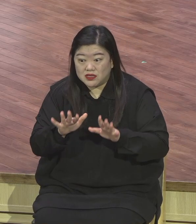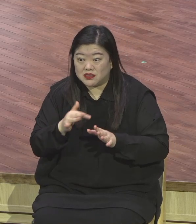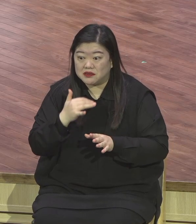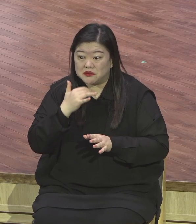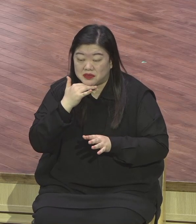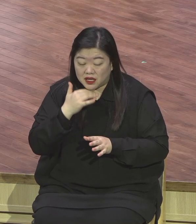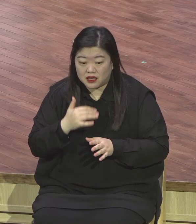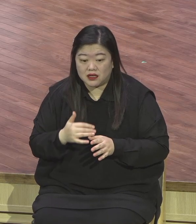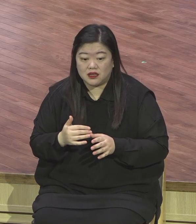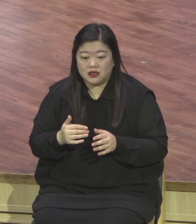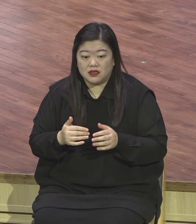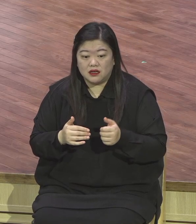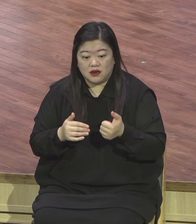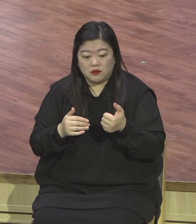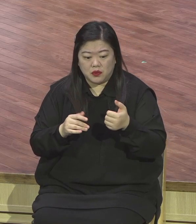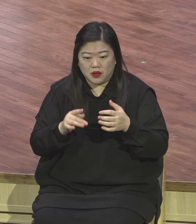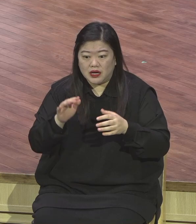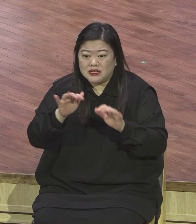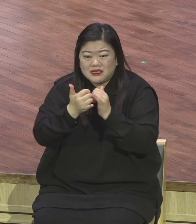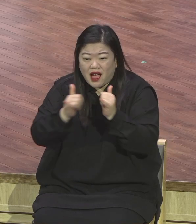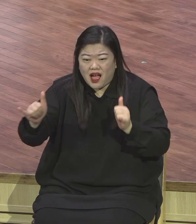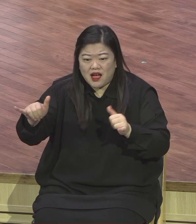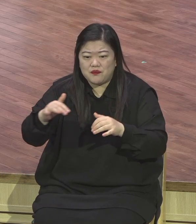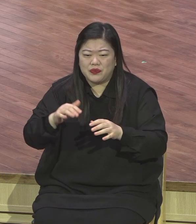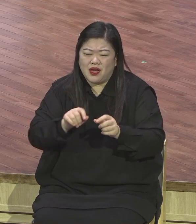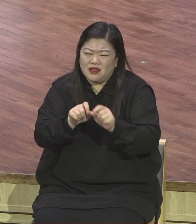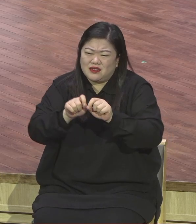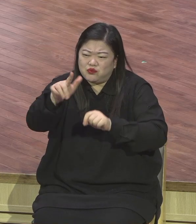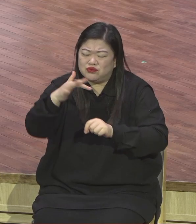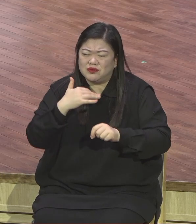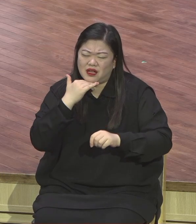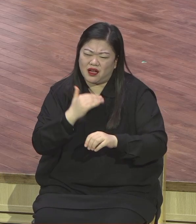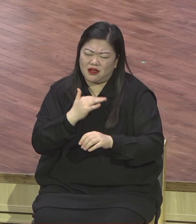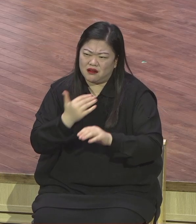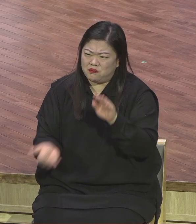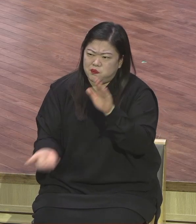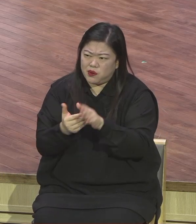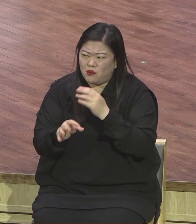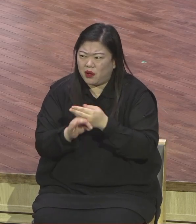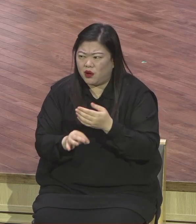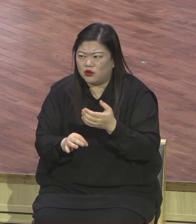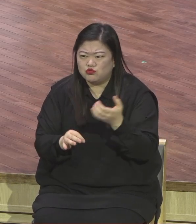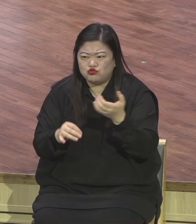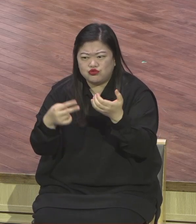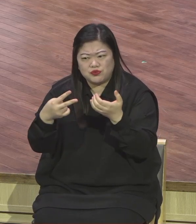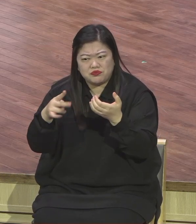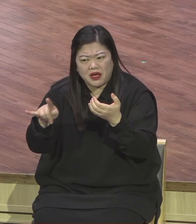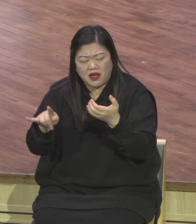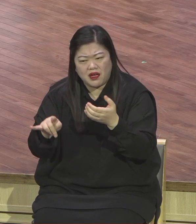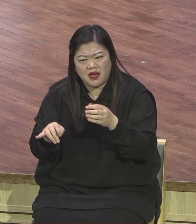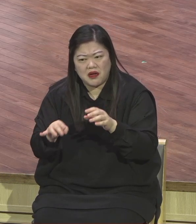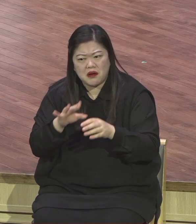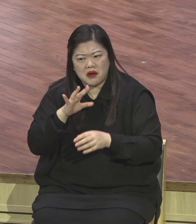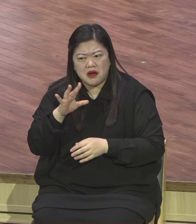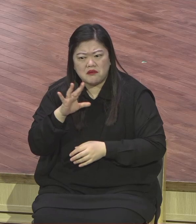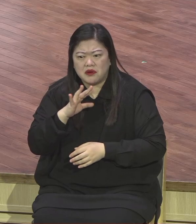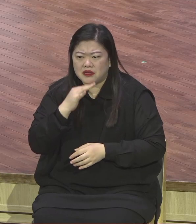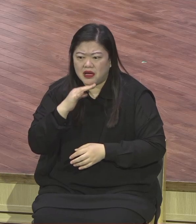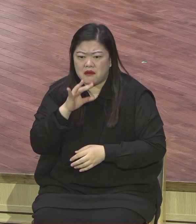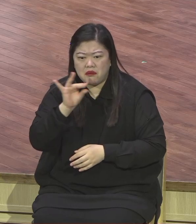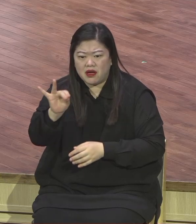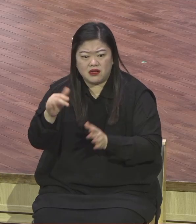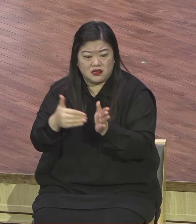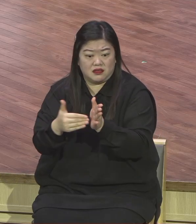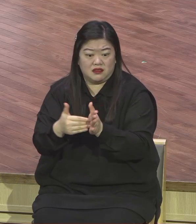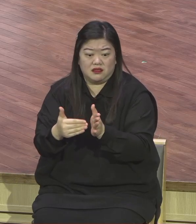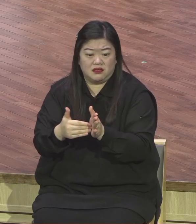영원히 제일 오래 살았는 90년. 100년 이내에 살면서 살아간 그것이 평생 2천 년 동안 이름 불러가면서